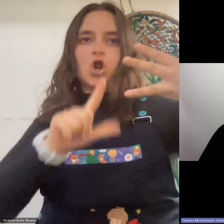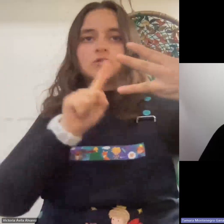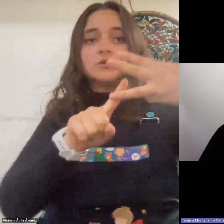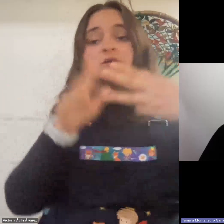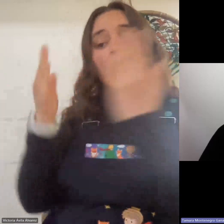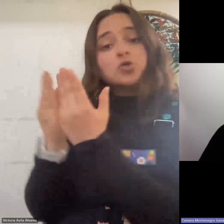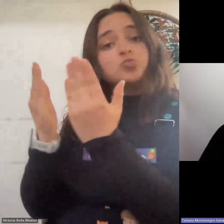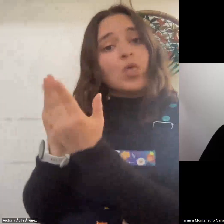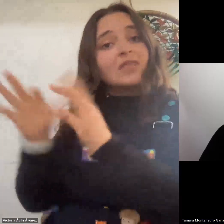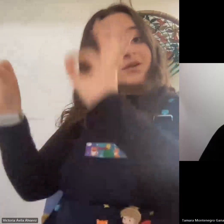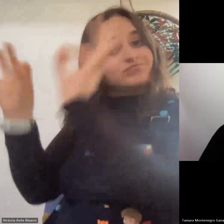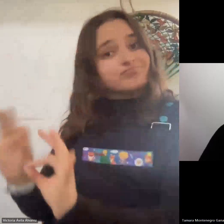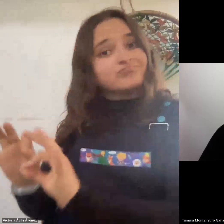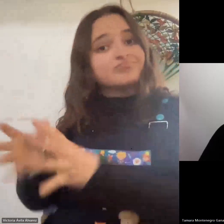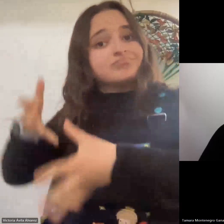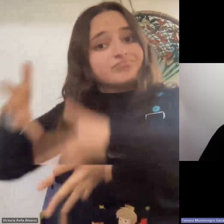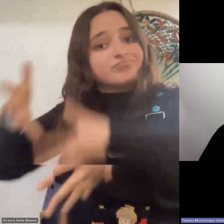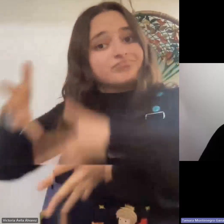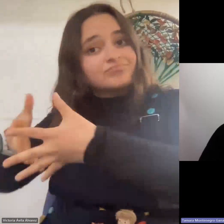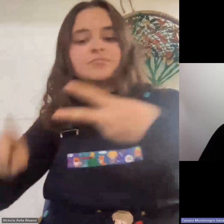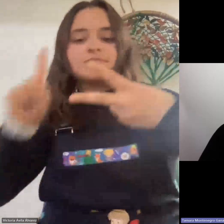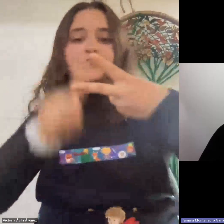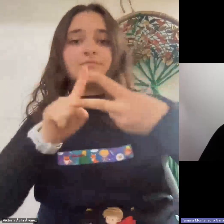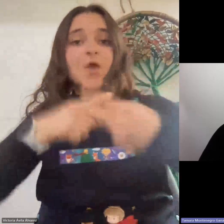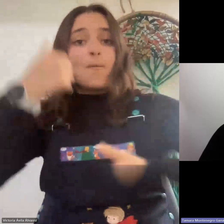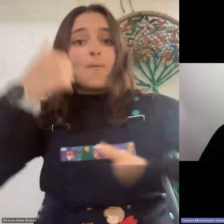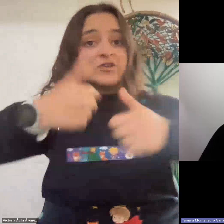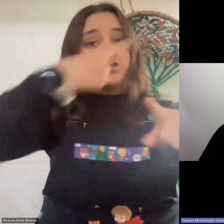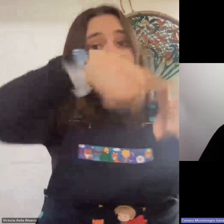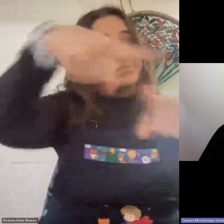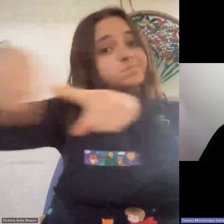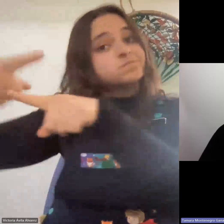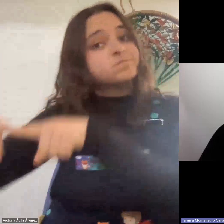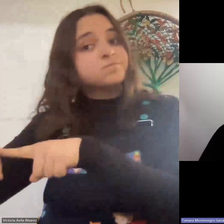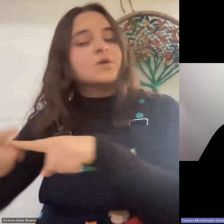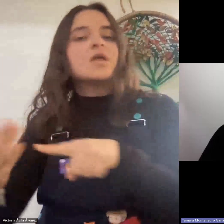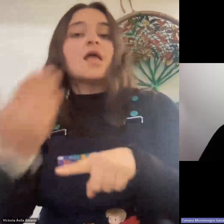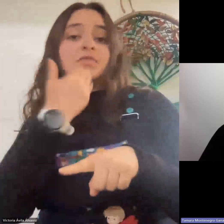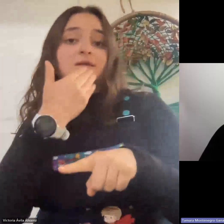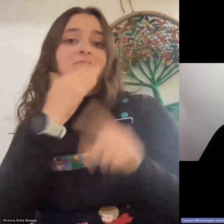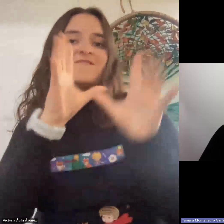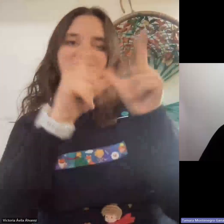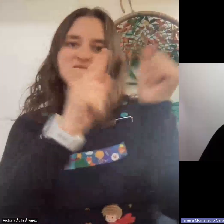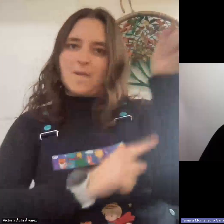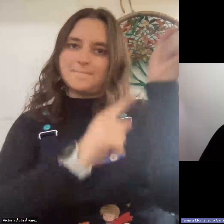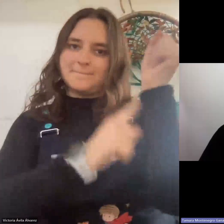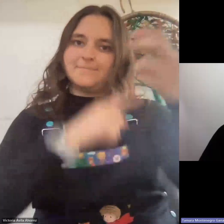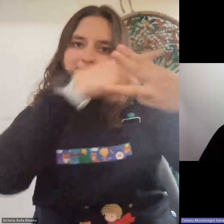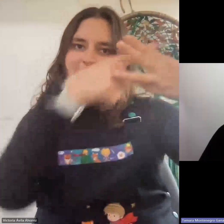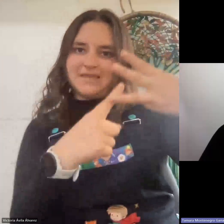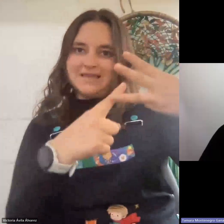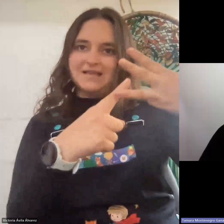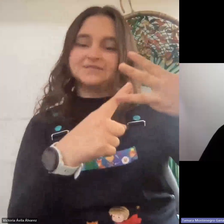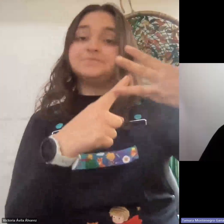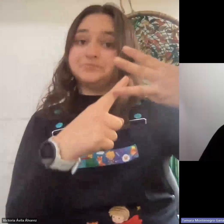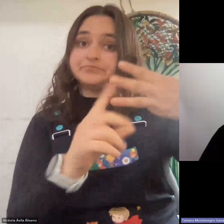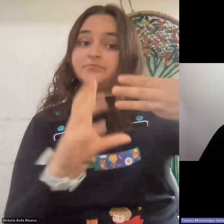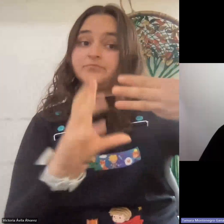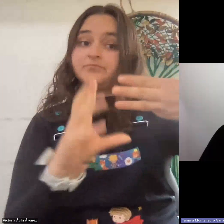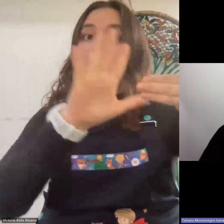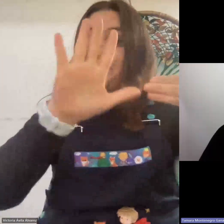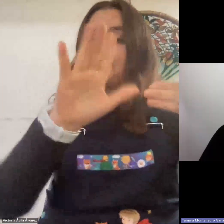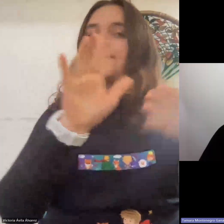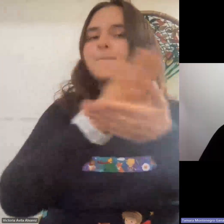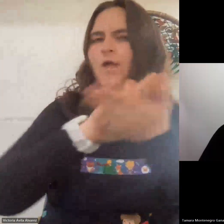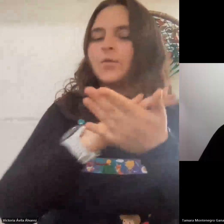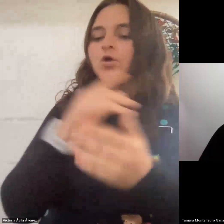dejar claro que cuando le explicamos al estudiante la lengua de señas, a los profesores también y a la familia,